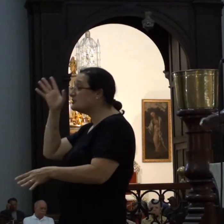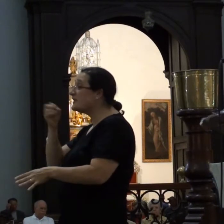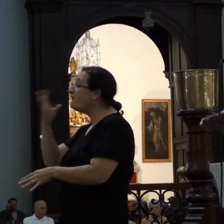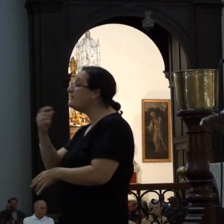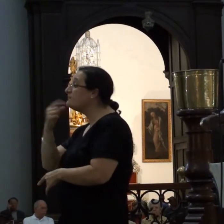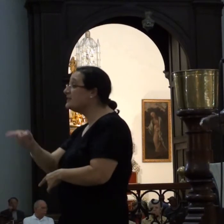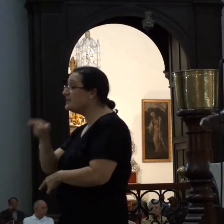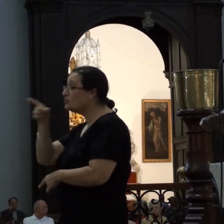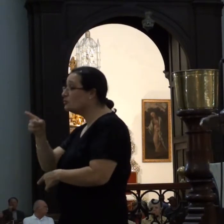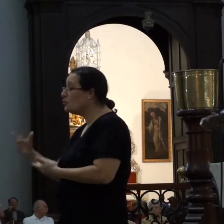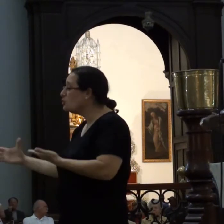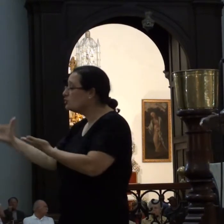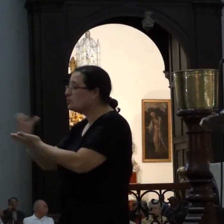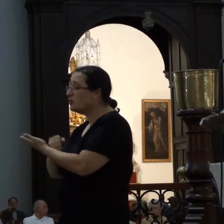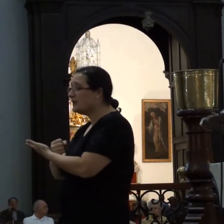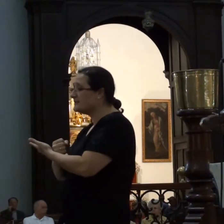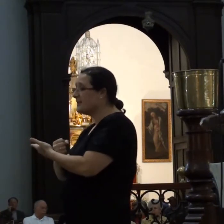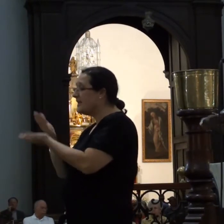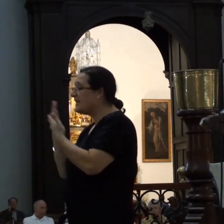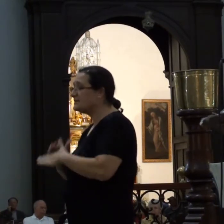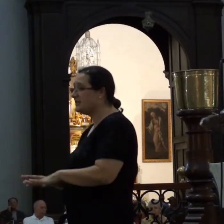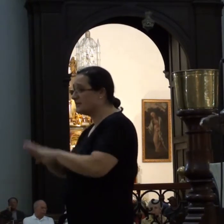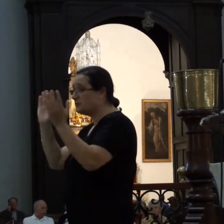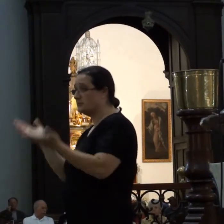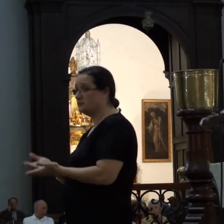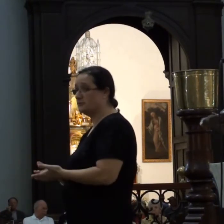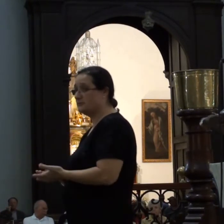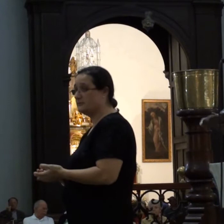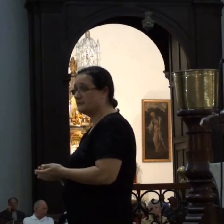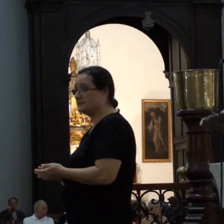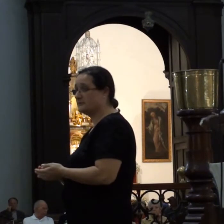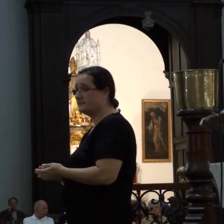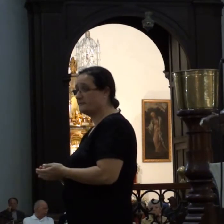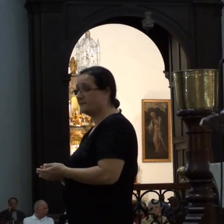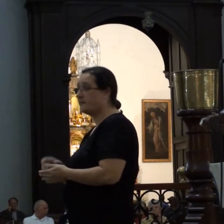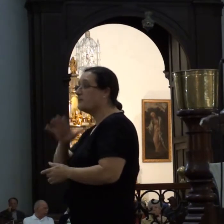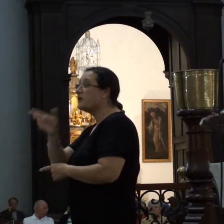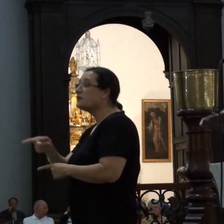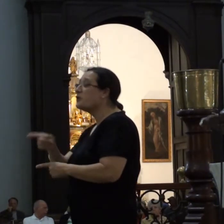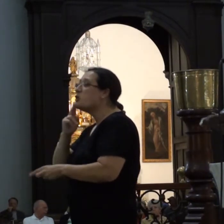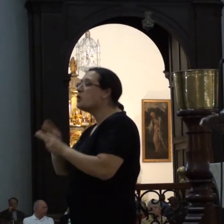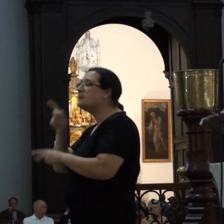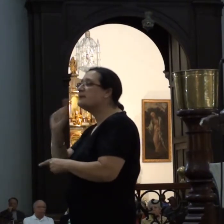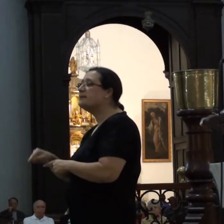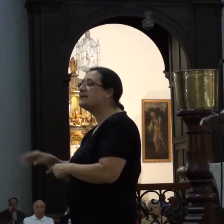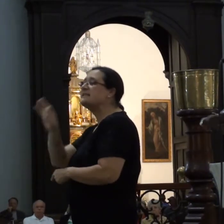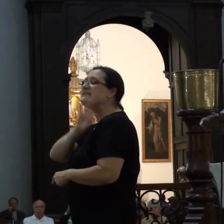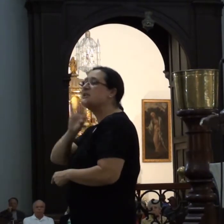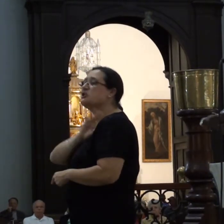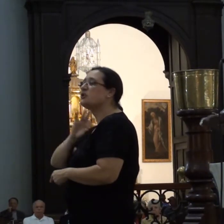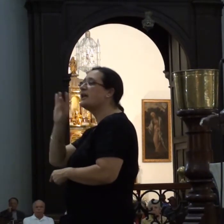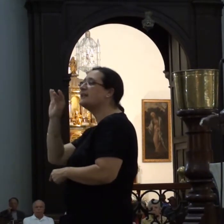estamos como nos enseña nuestro bien por la carta Pastoral de Nuestra Señora de la multitud del 5 de marzo